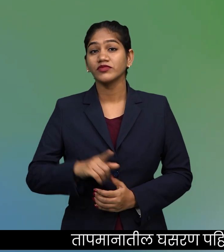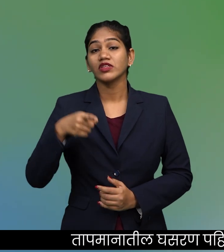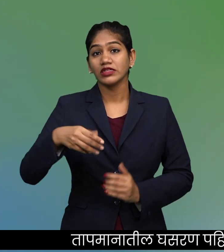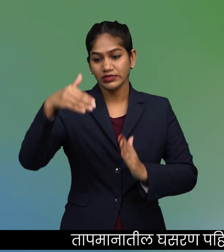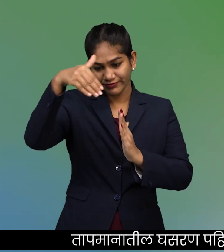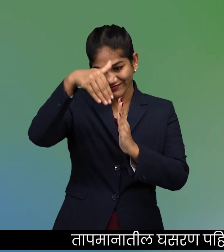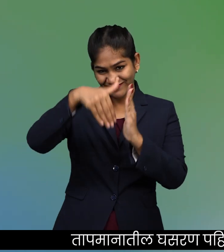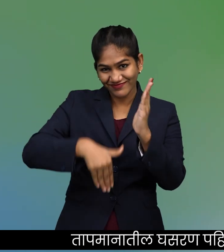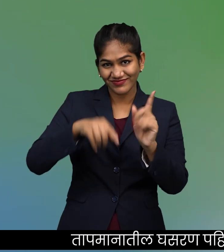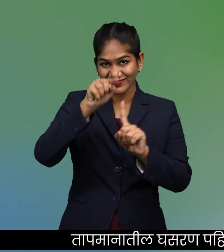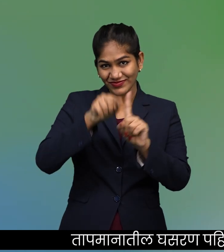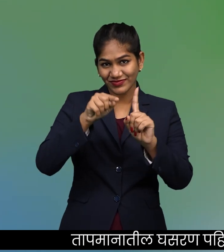तापमानातील घसरण पहिल्या